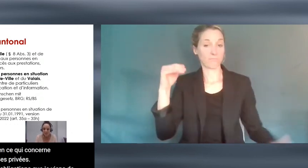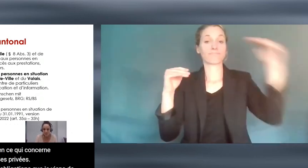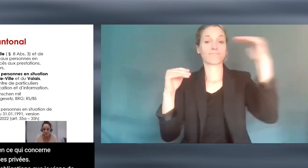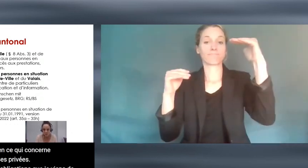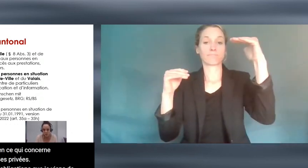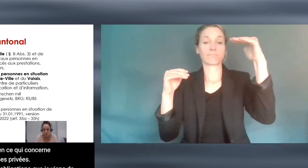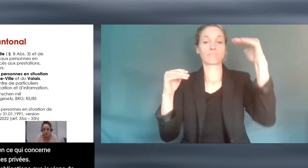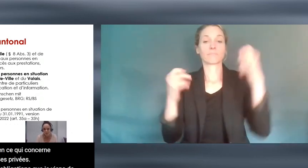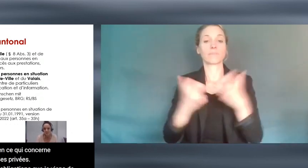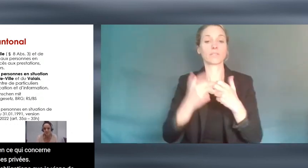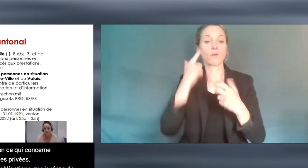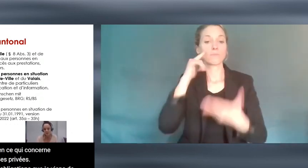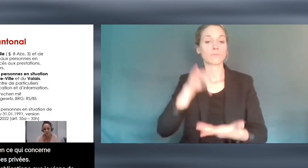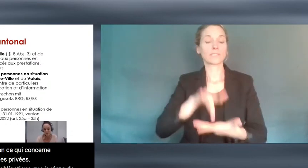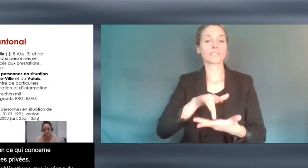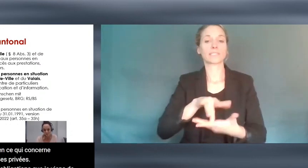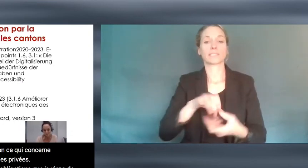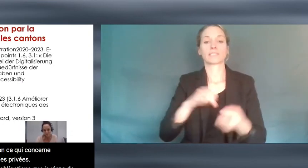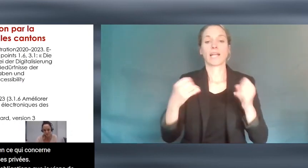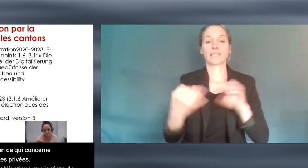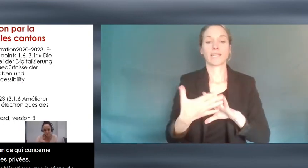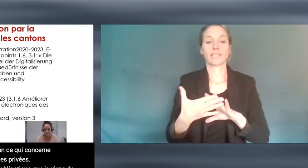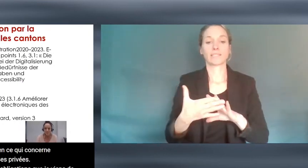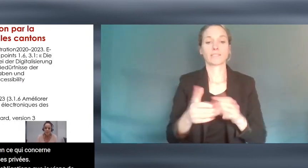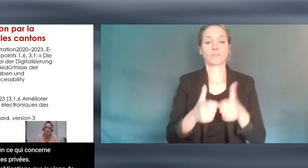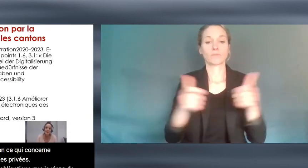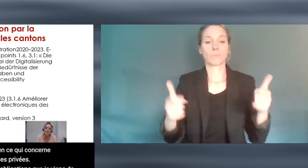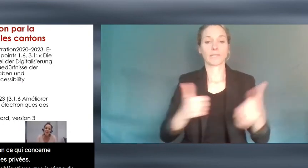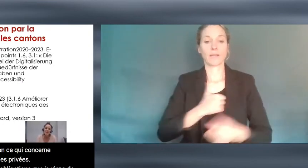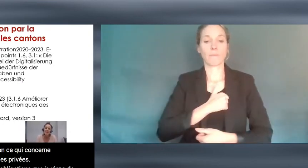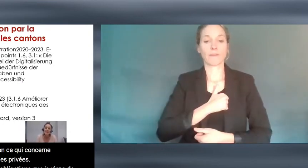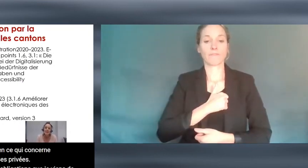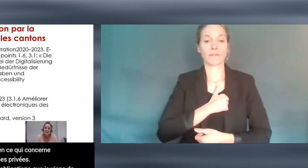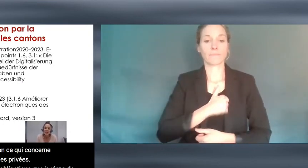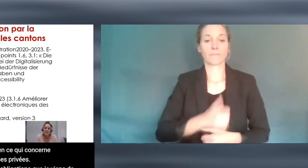internet d'entreprises privées.